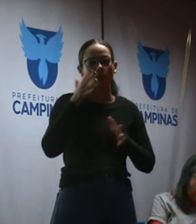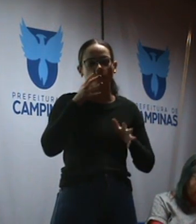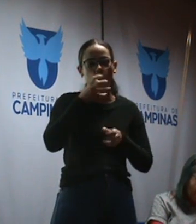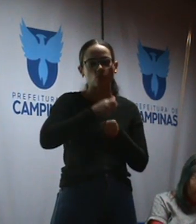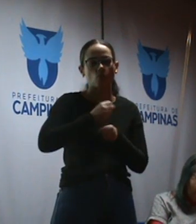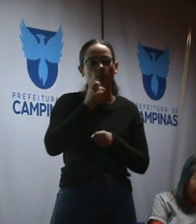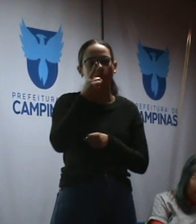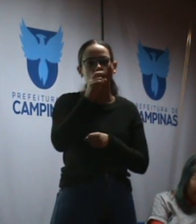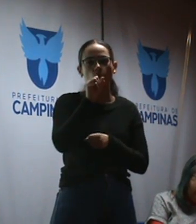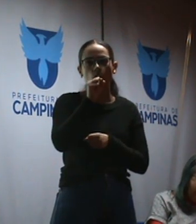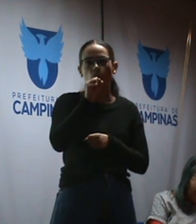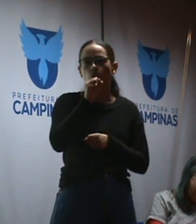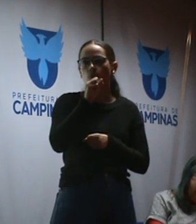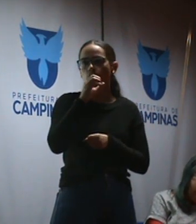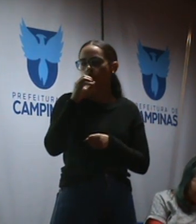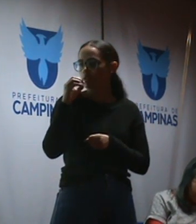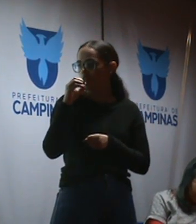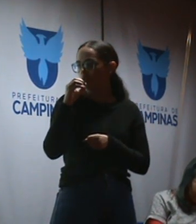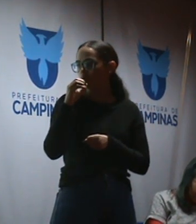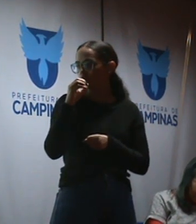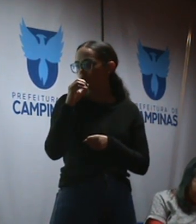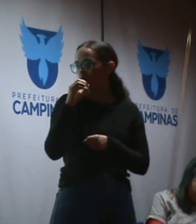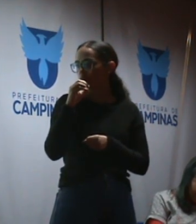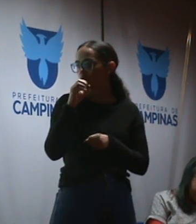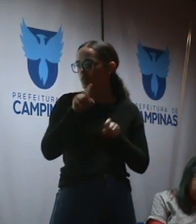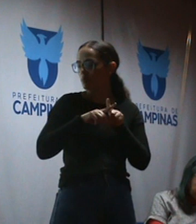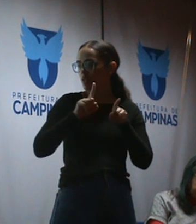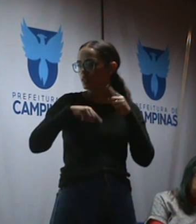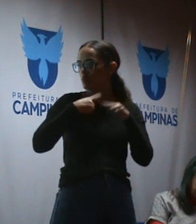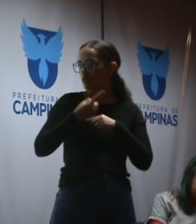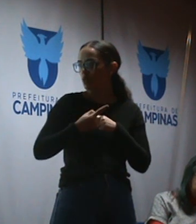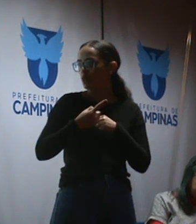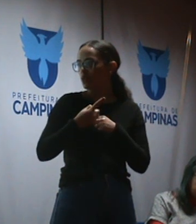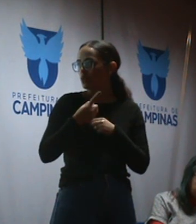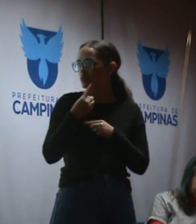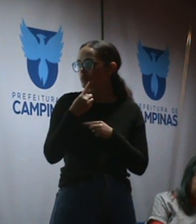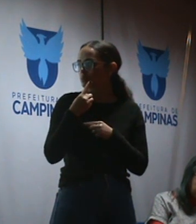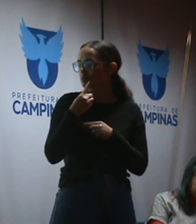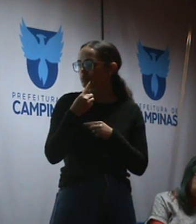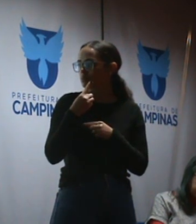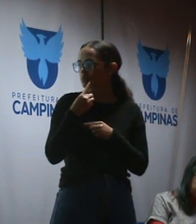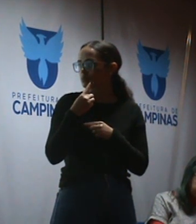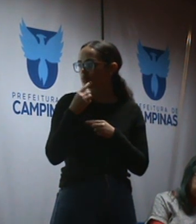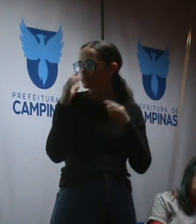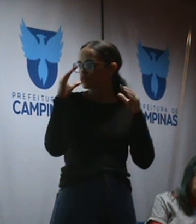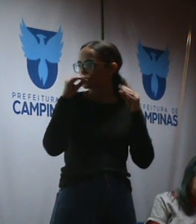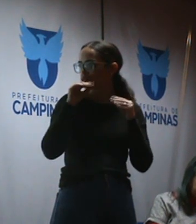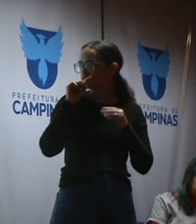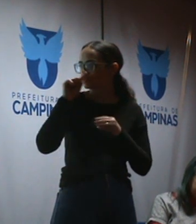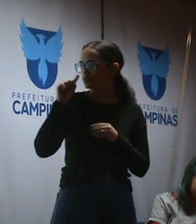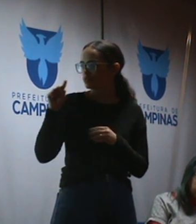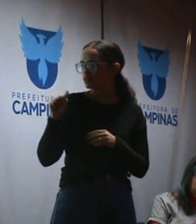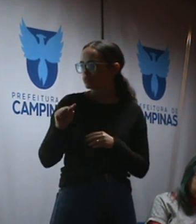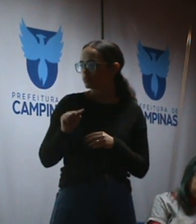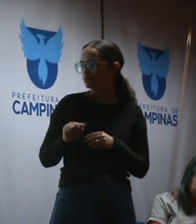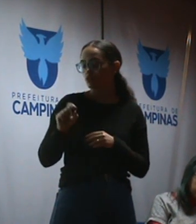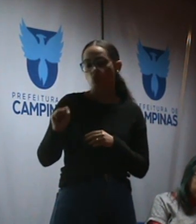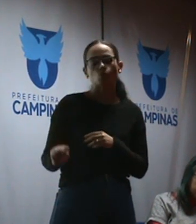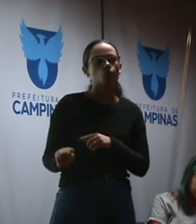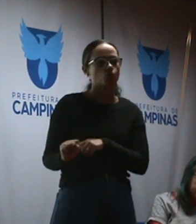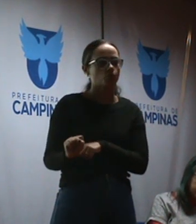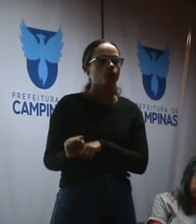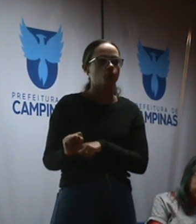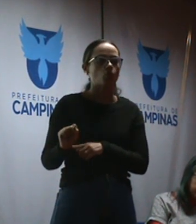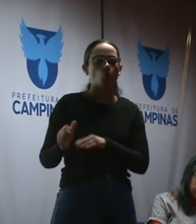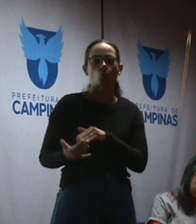casos, 1.785, seguida da sudoeste, região norte, leste e sul, tá?